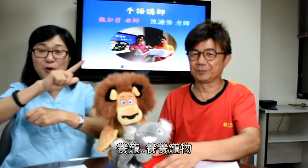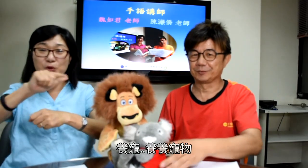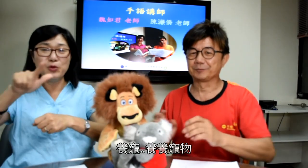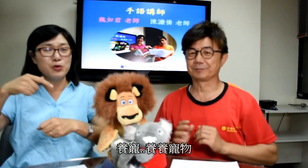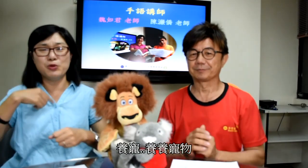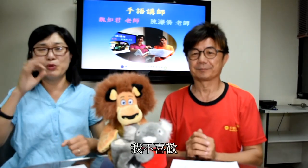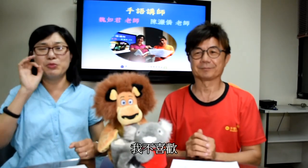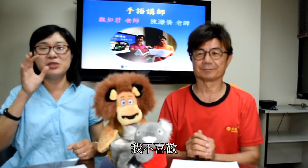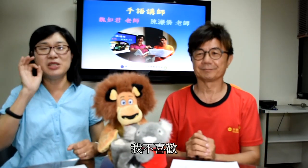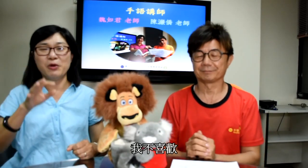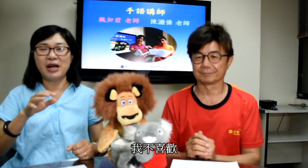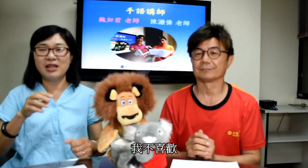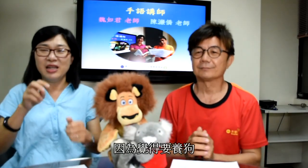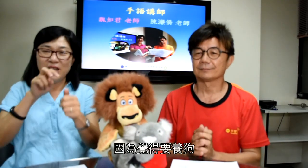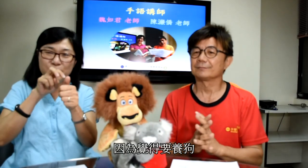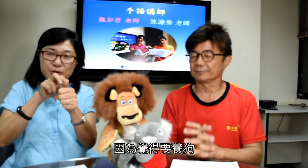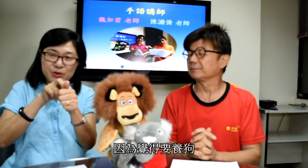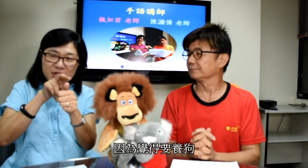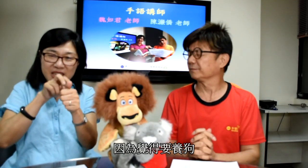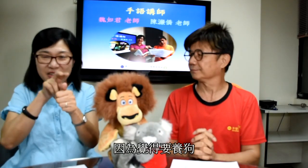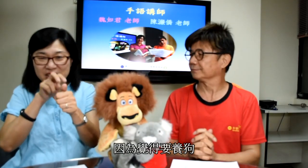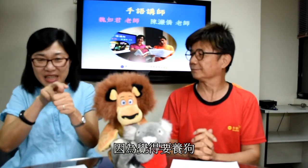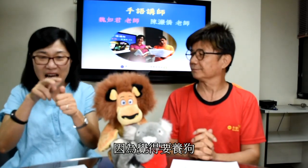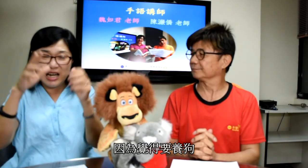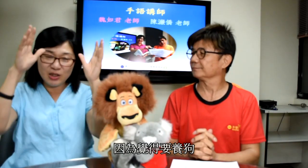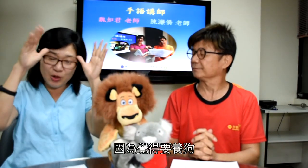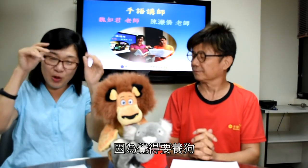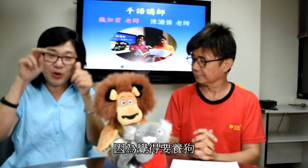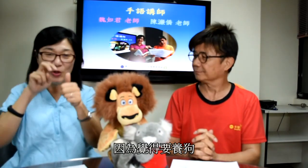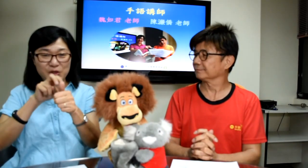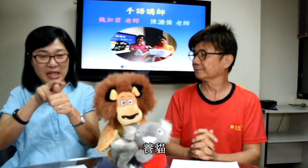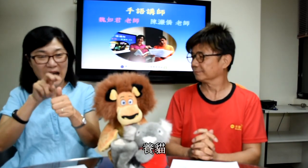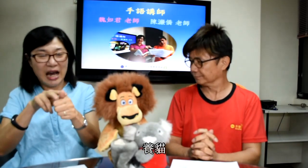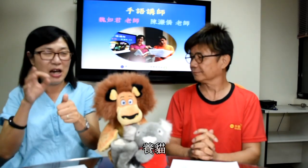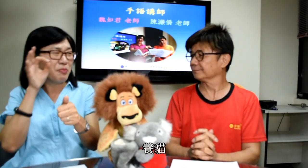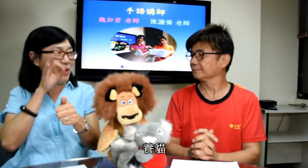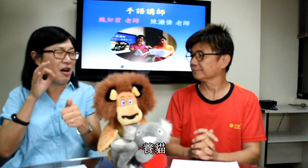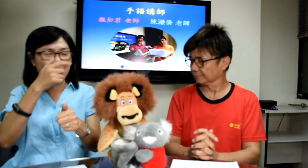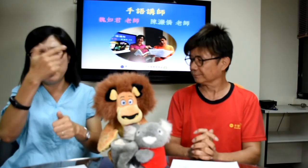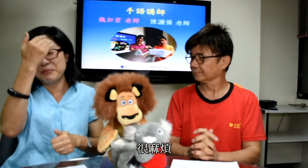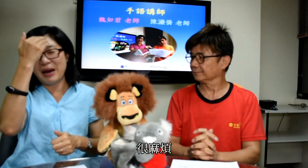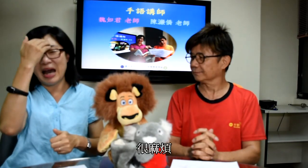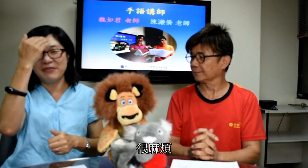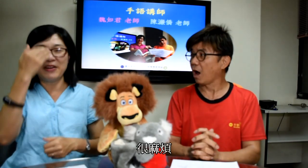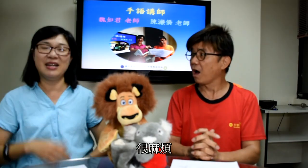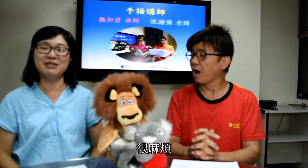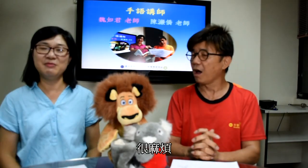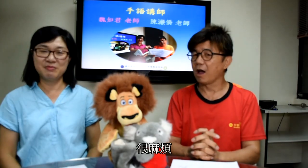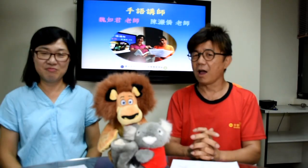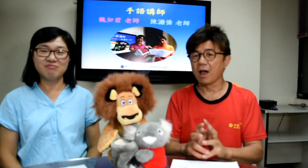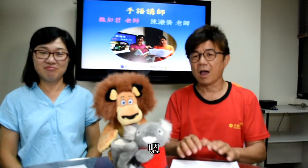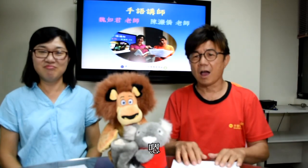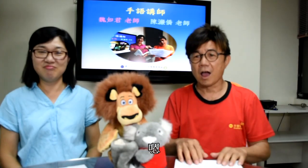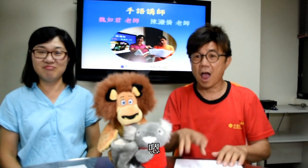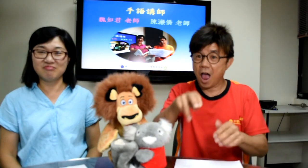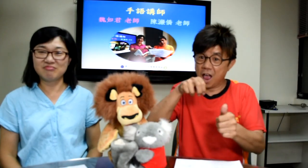养宠物我不喜欢，因为觉得要养狗养猫很麻烦。嗯，